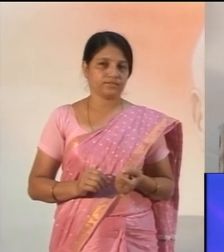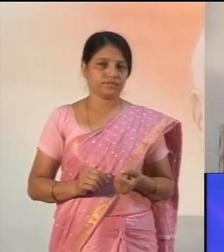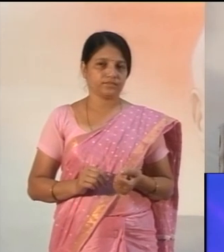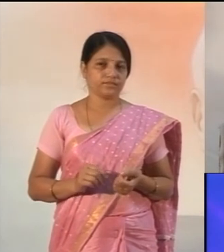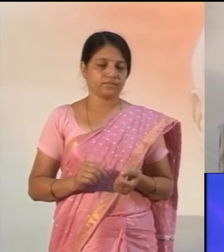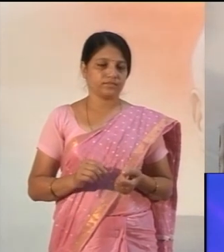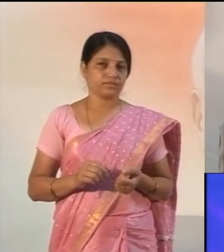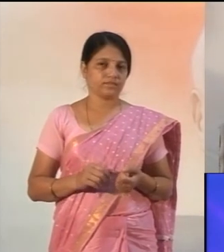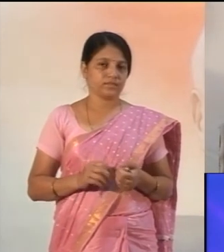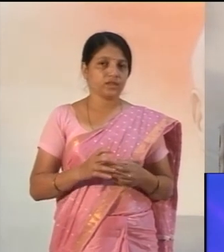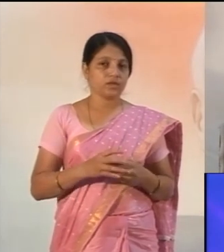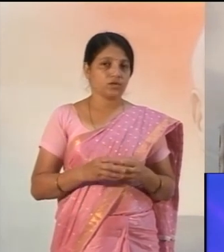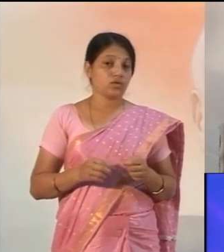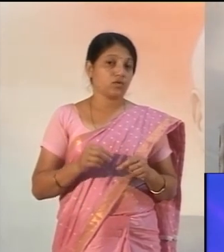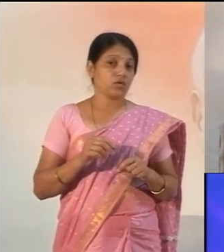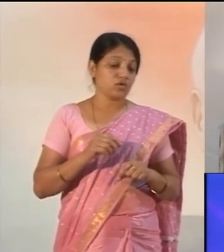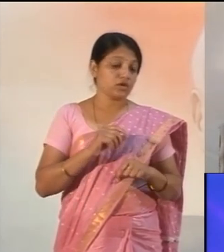और इन 24 घंटों में ही